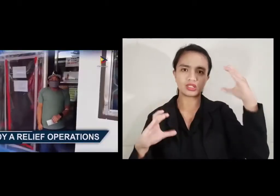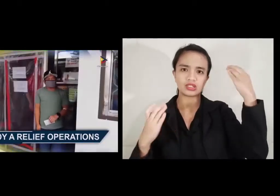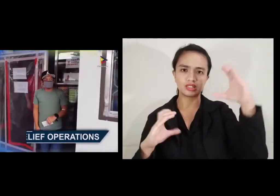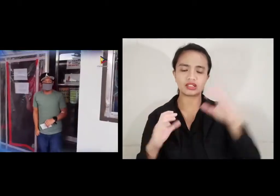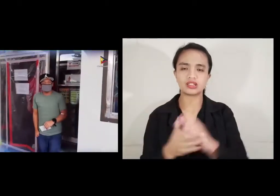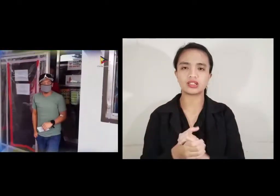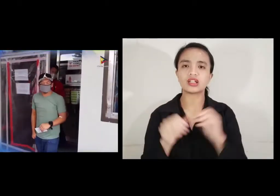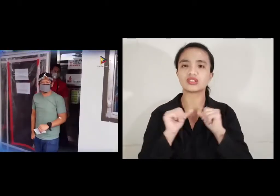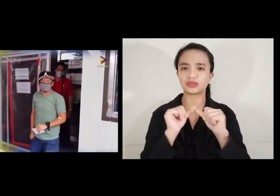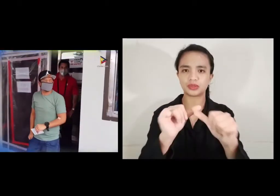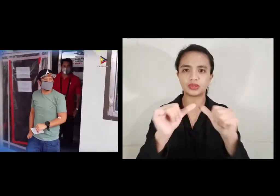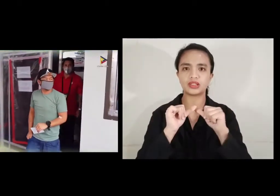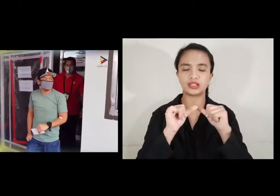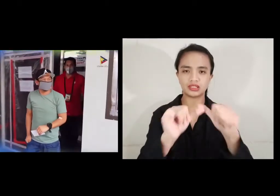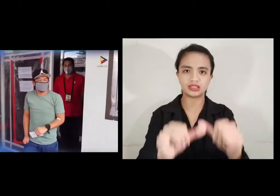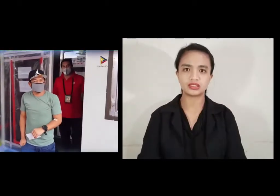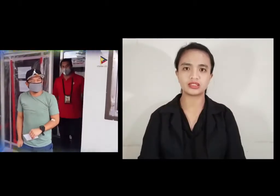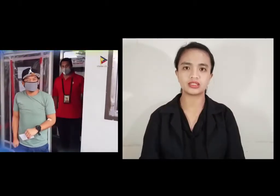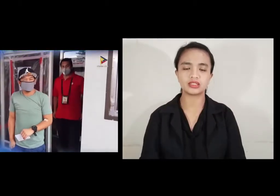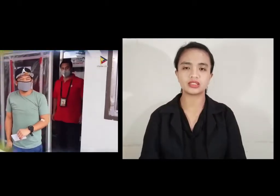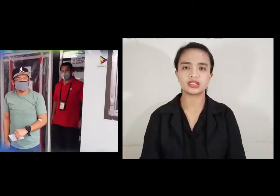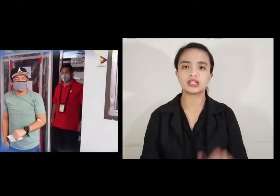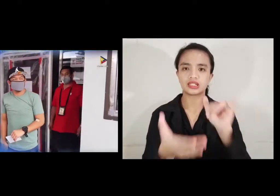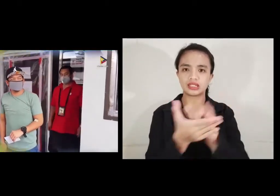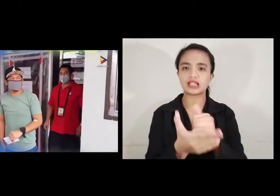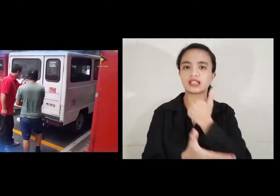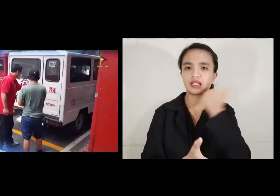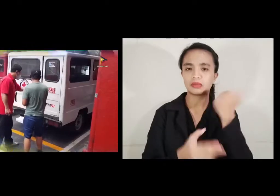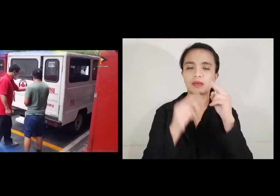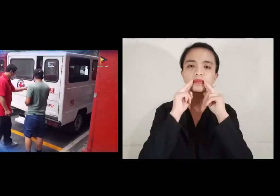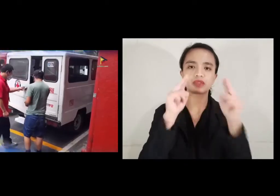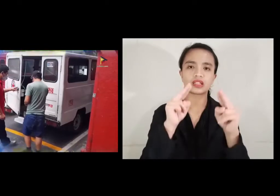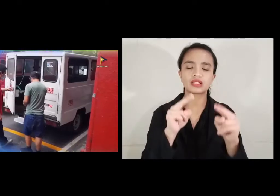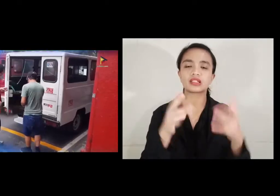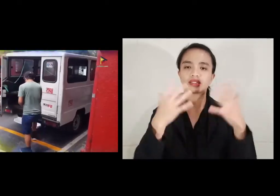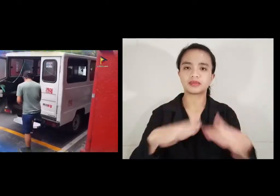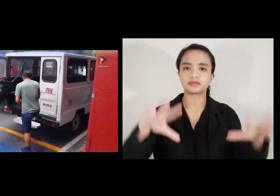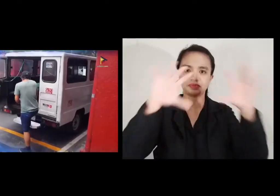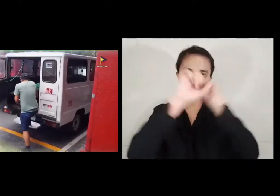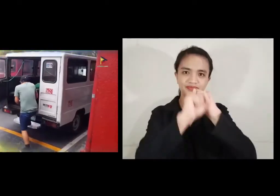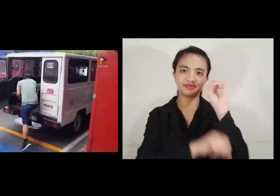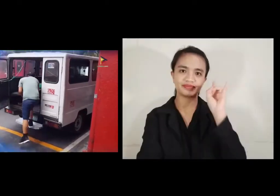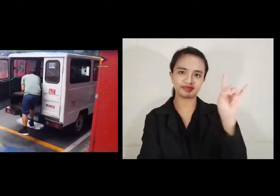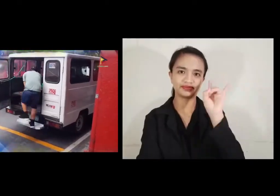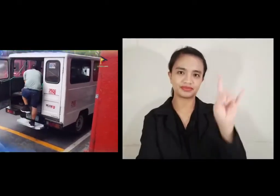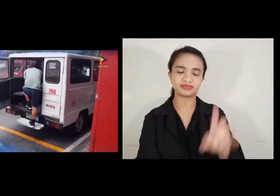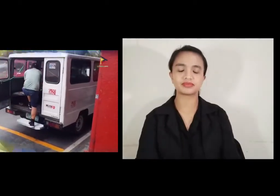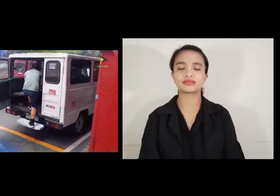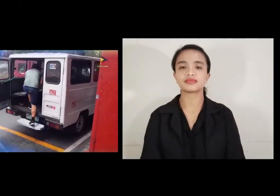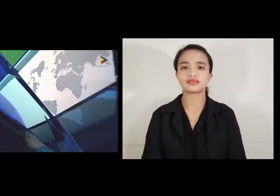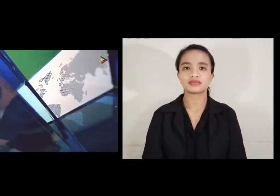Cordillera agtultuloy. Dayta ken daduma pay adamag kalpasan digitoy.